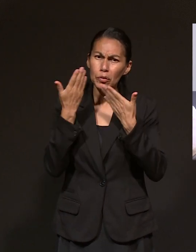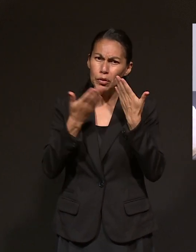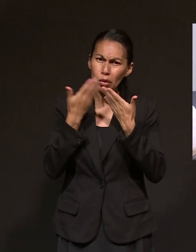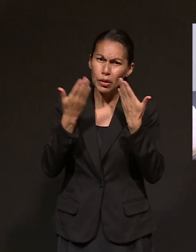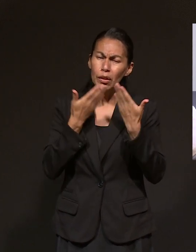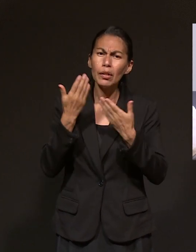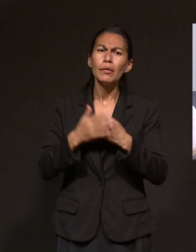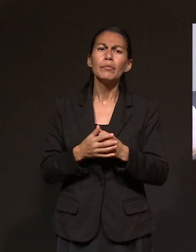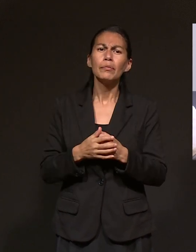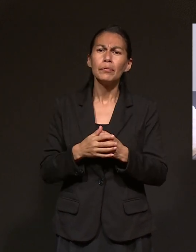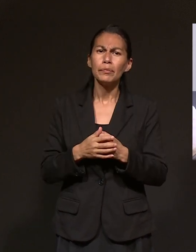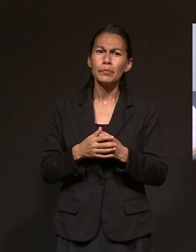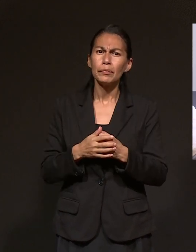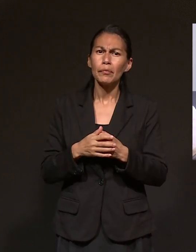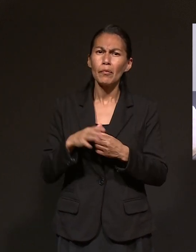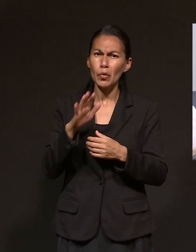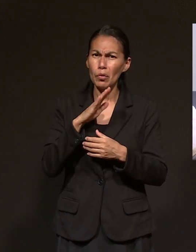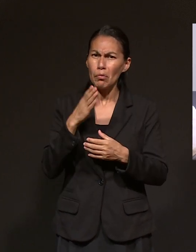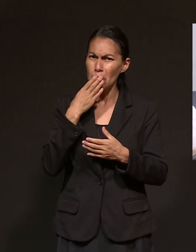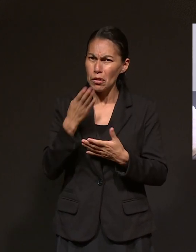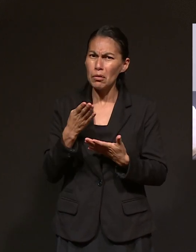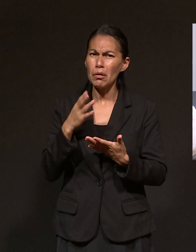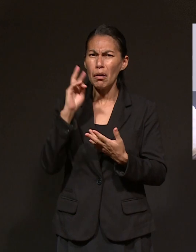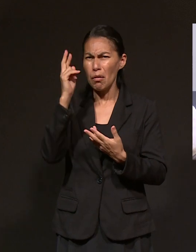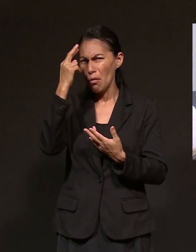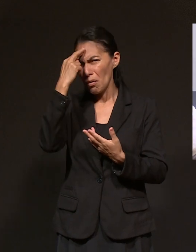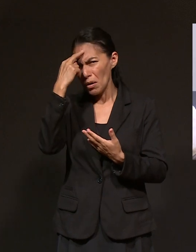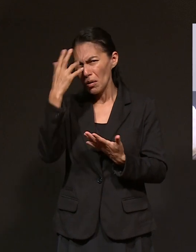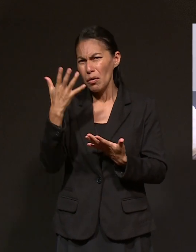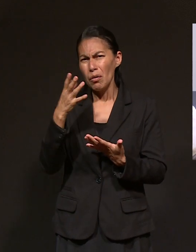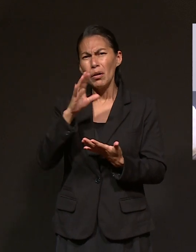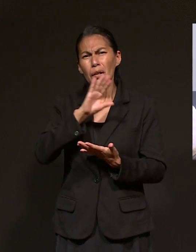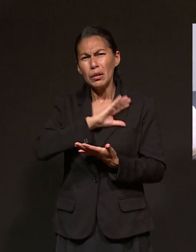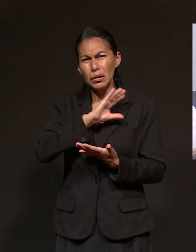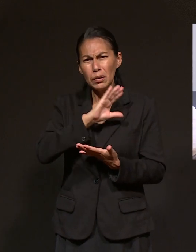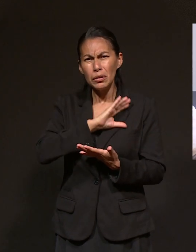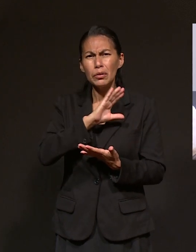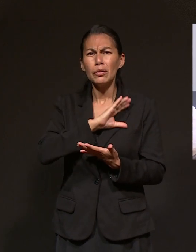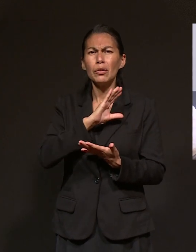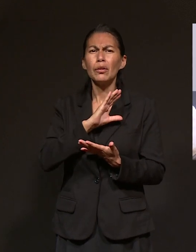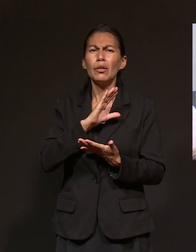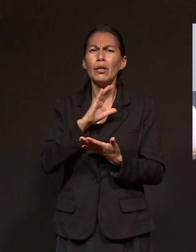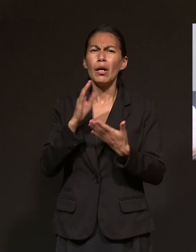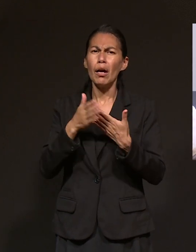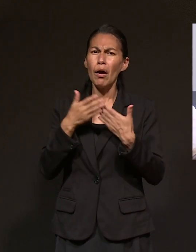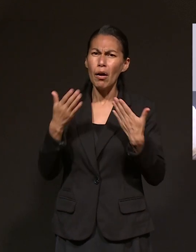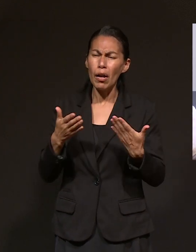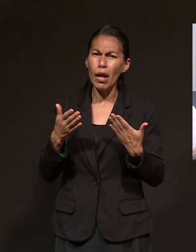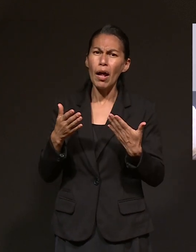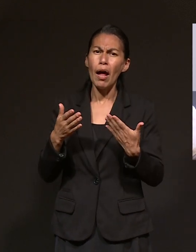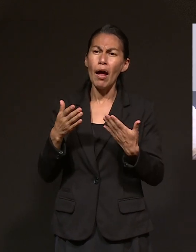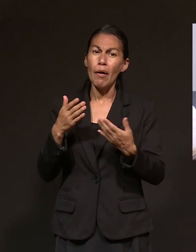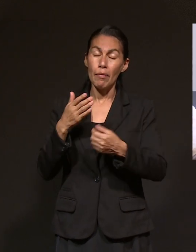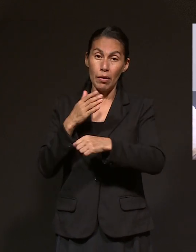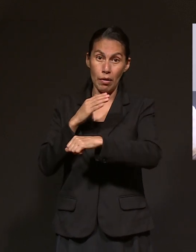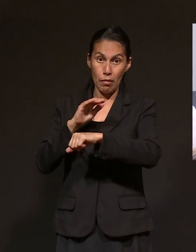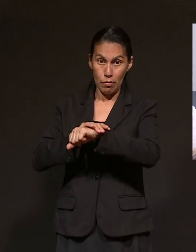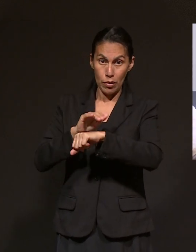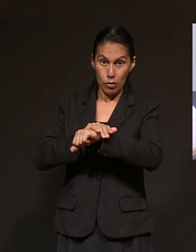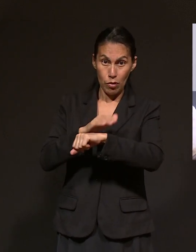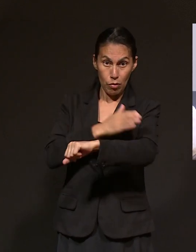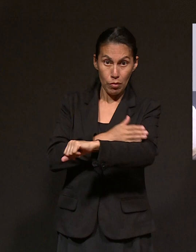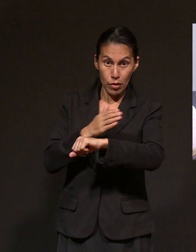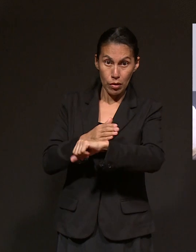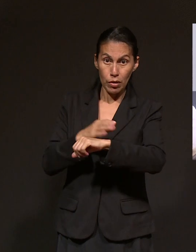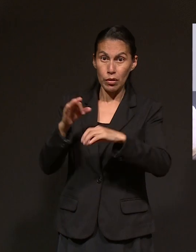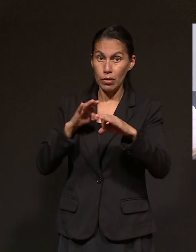fue que, al llegar aquí, todo fue muy bien. Recuerdo con mucho aprecio al que ahora es